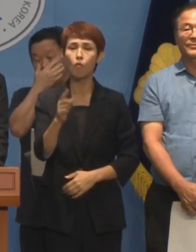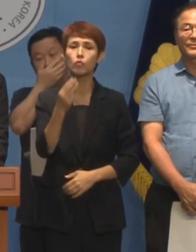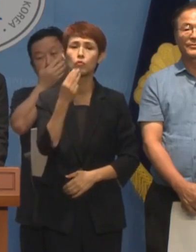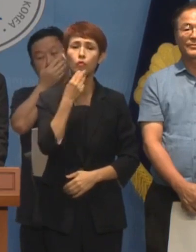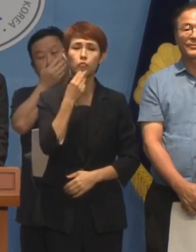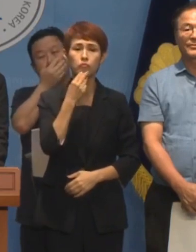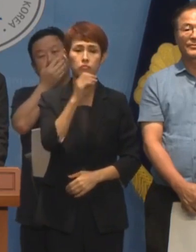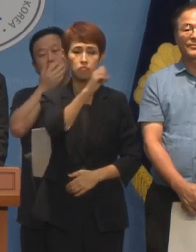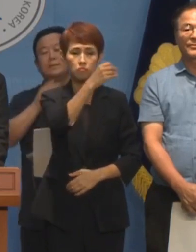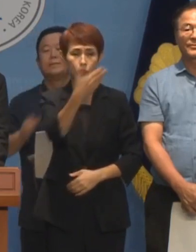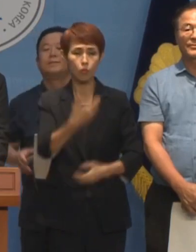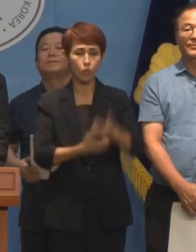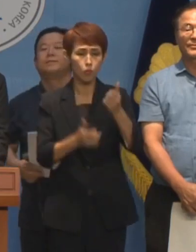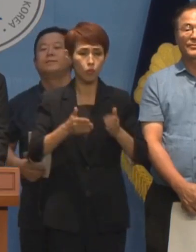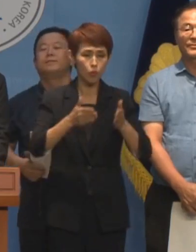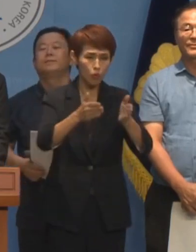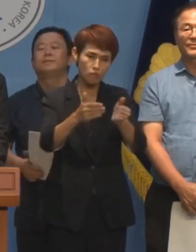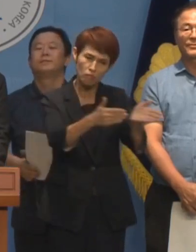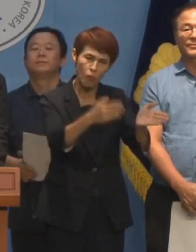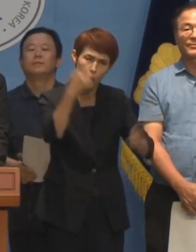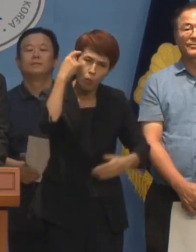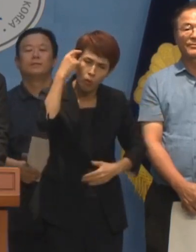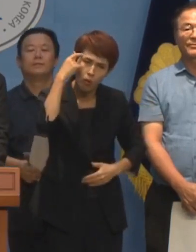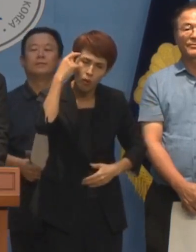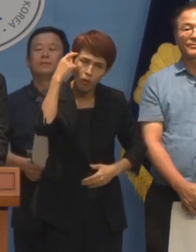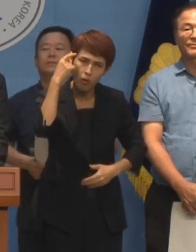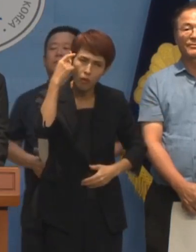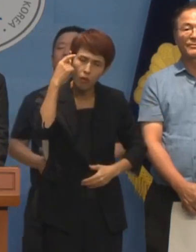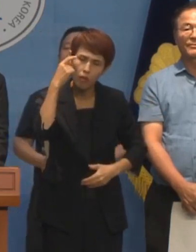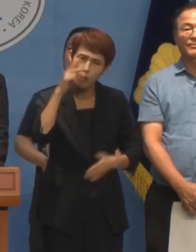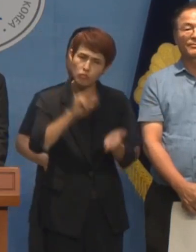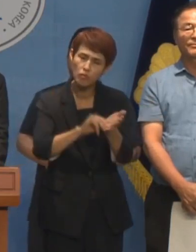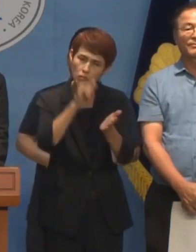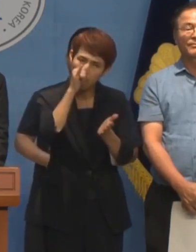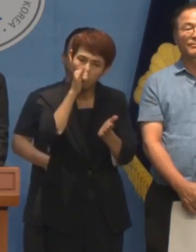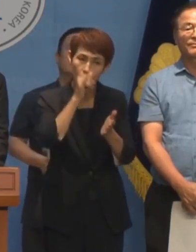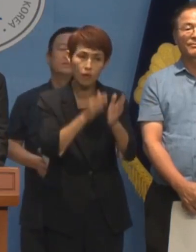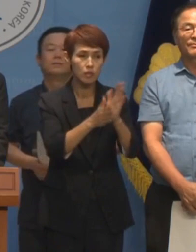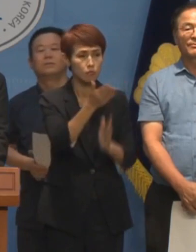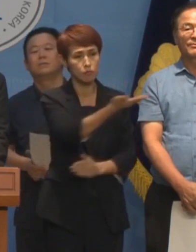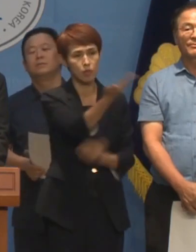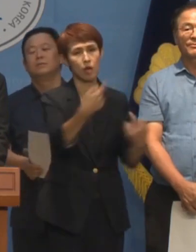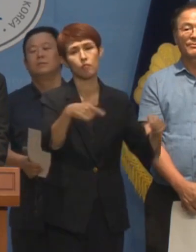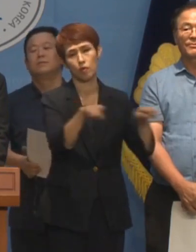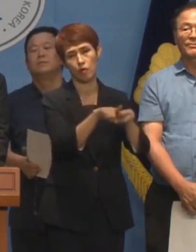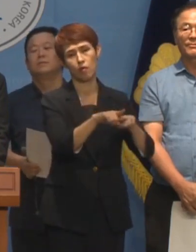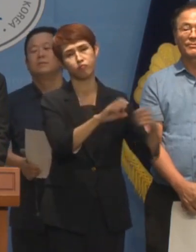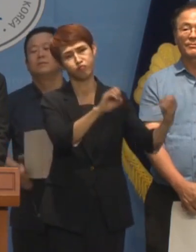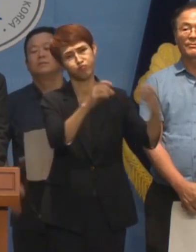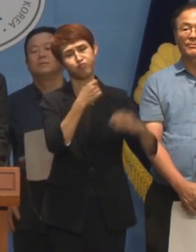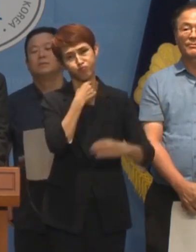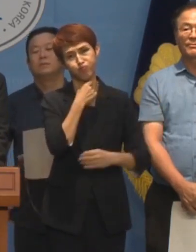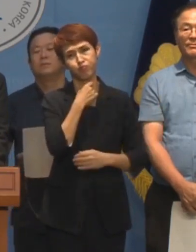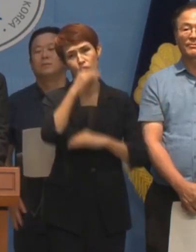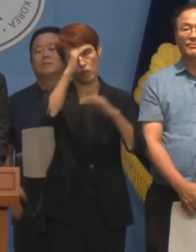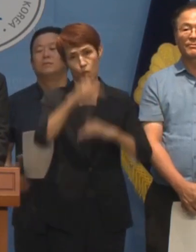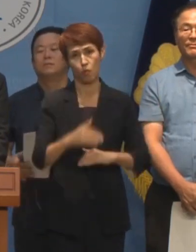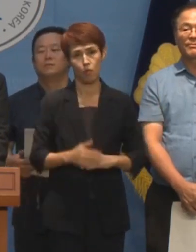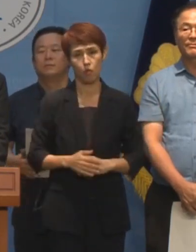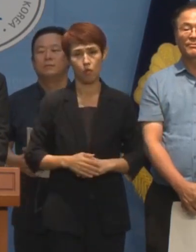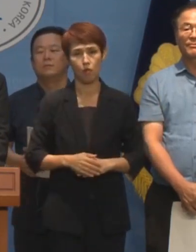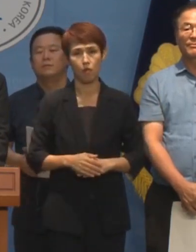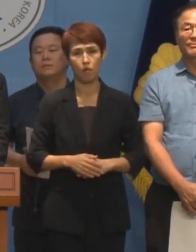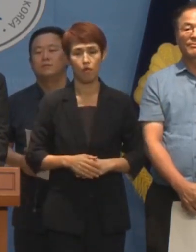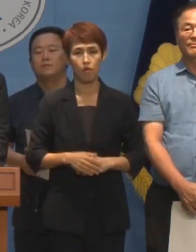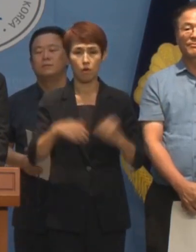진실을 시민들과 함께 이야기하고자 했던 그 내용들, 명품백 관련해서 진실을